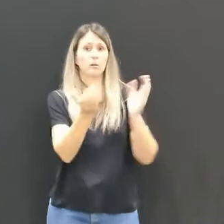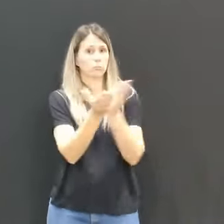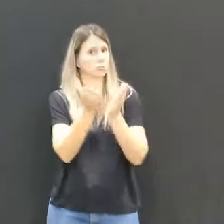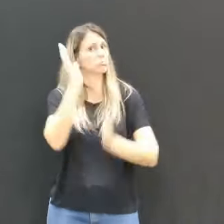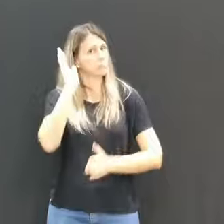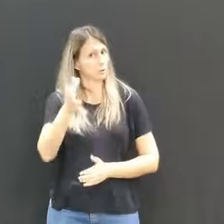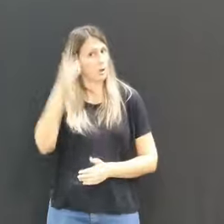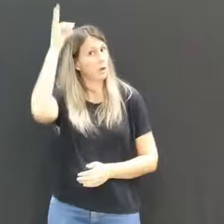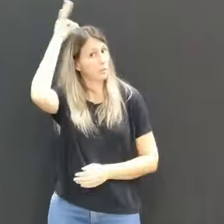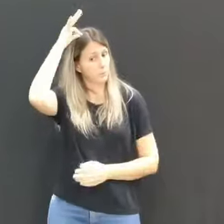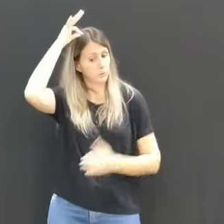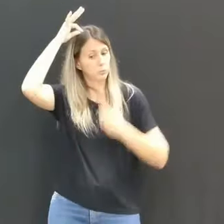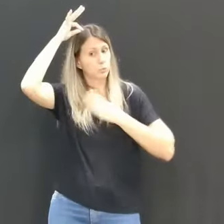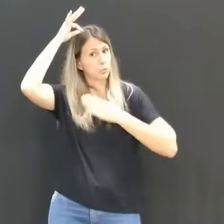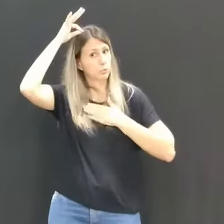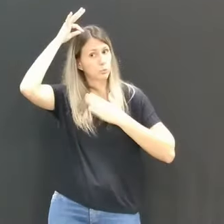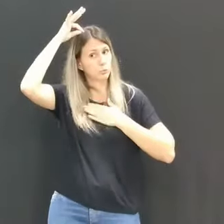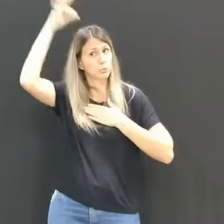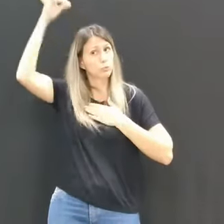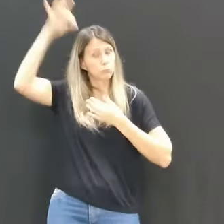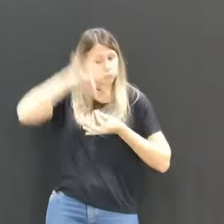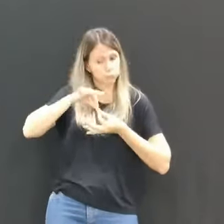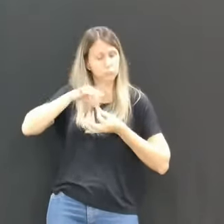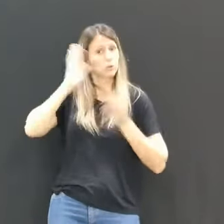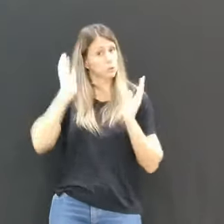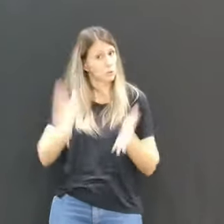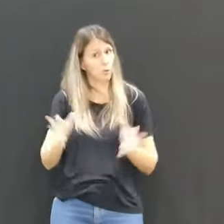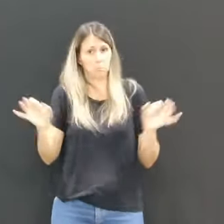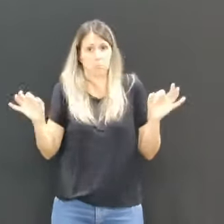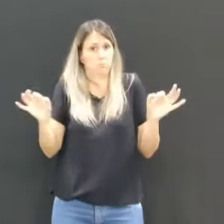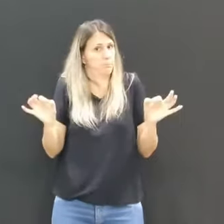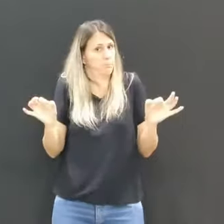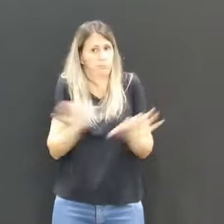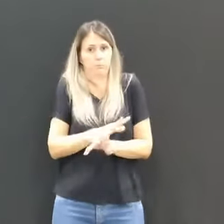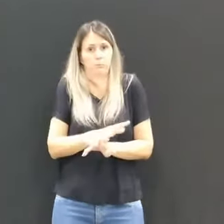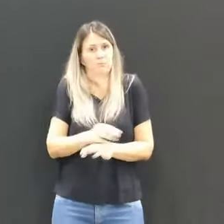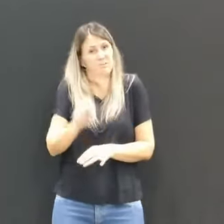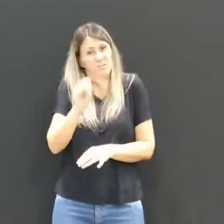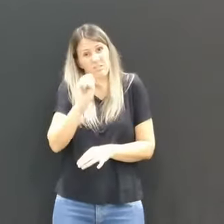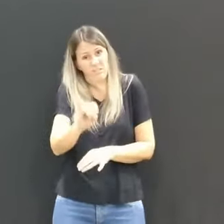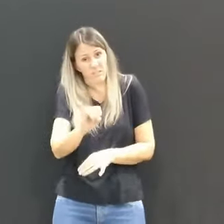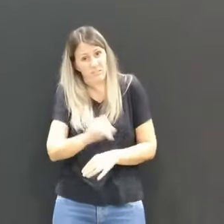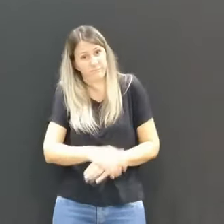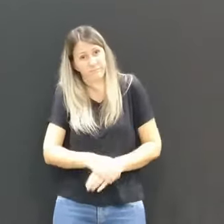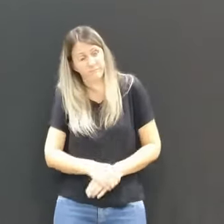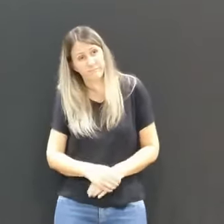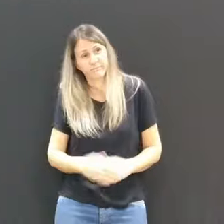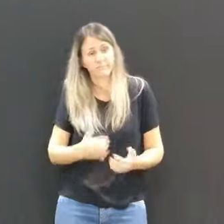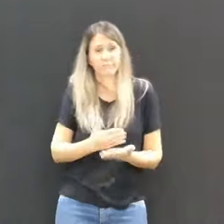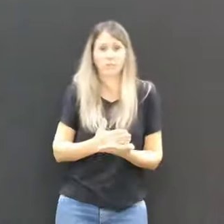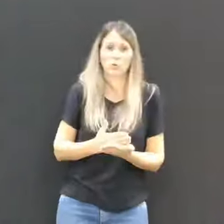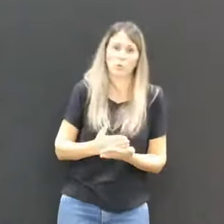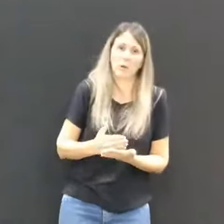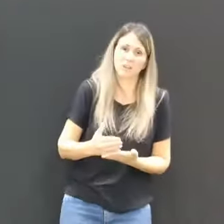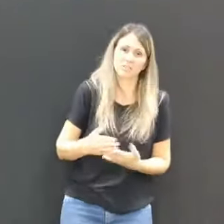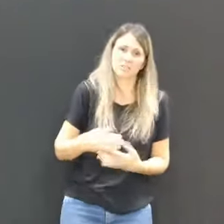Cristo, ser cristão de verdade. Que o meu espírito unido ao Espírito Santo de Deus, né, você vai ser um cristão de verdade. Mas se você